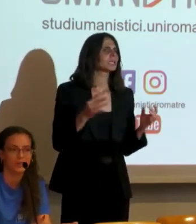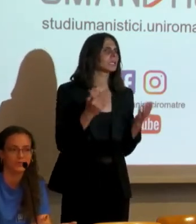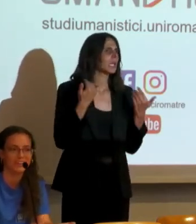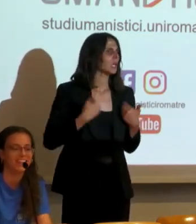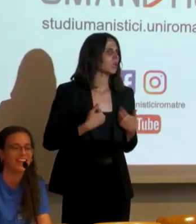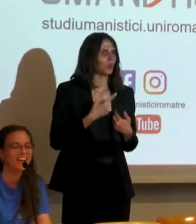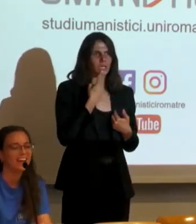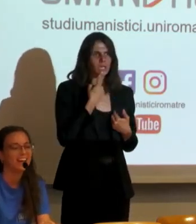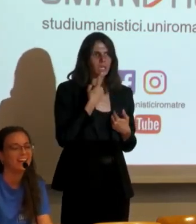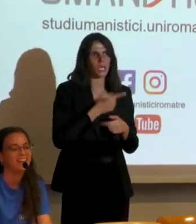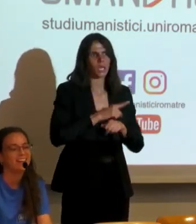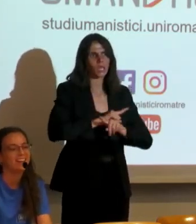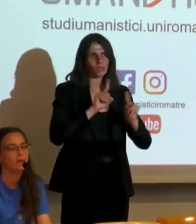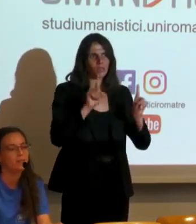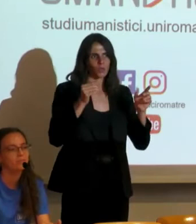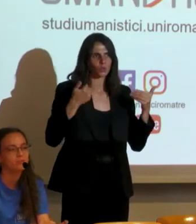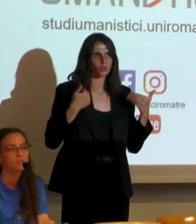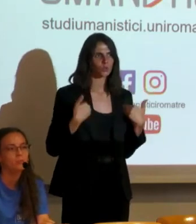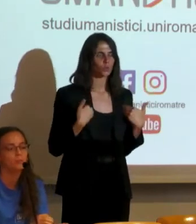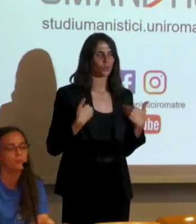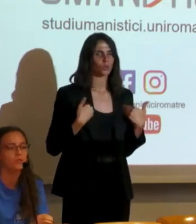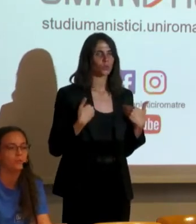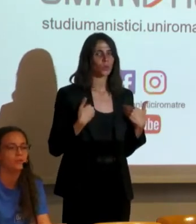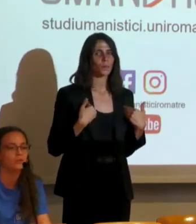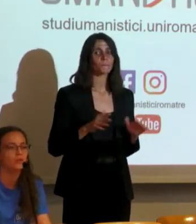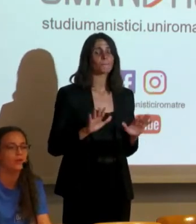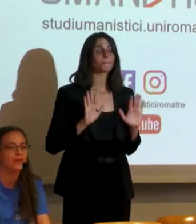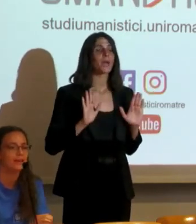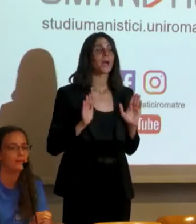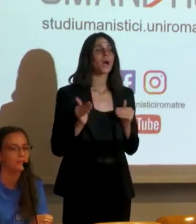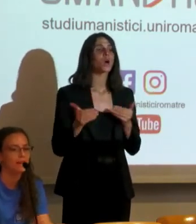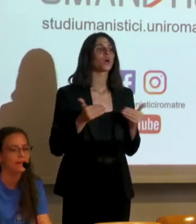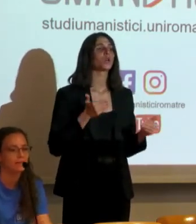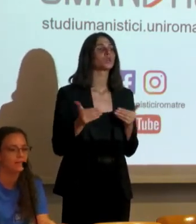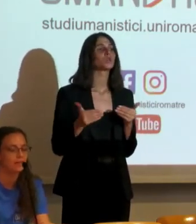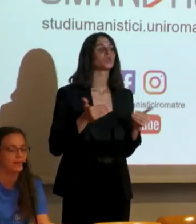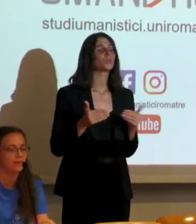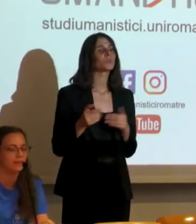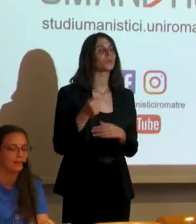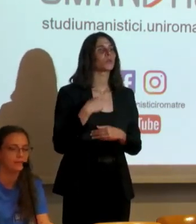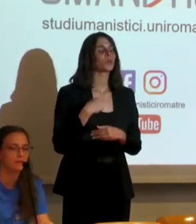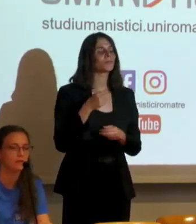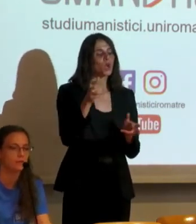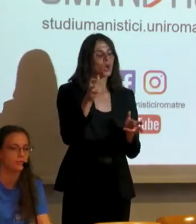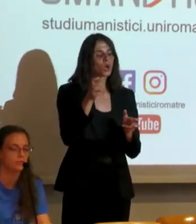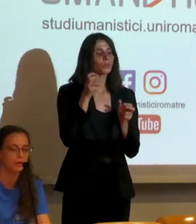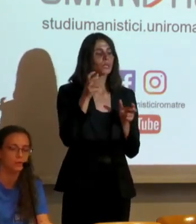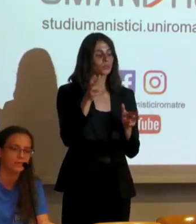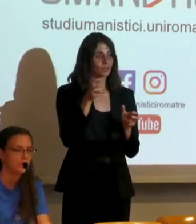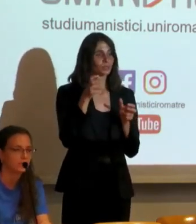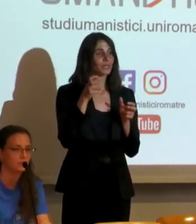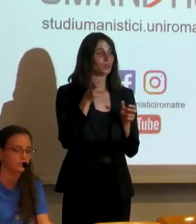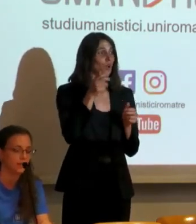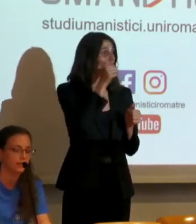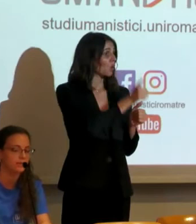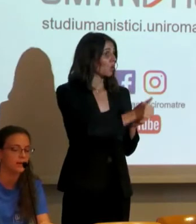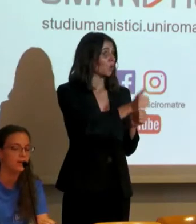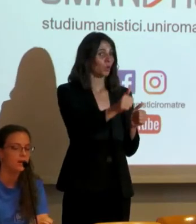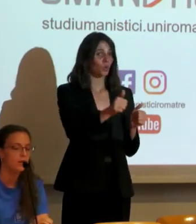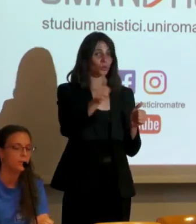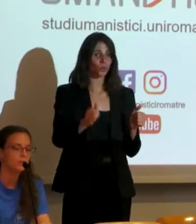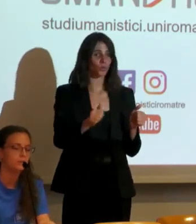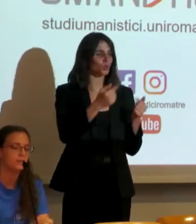nessuno, chiaramente. E da subito ho percepito che la differenza delle singole persone, qualsiasi